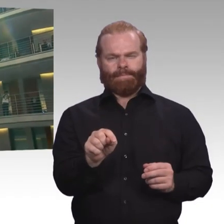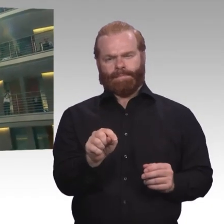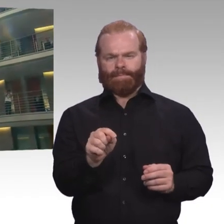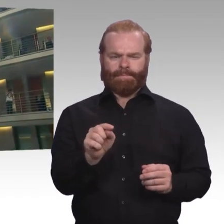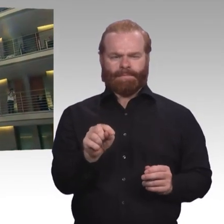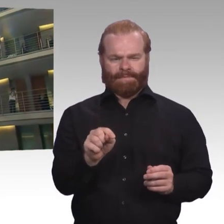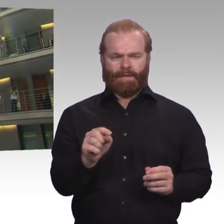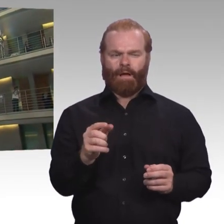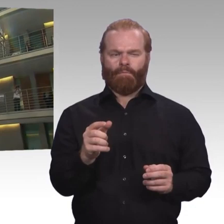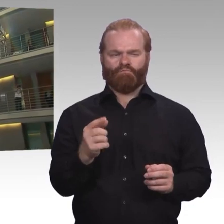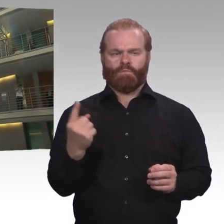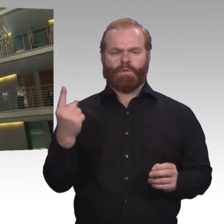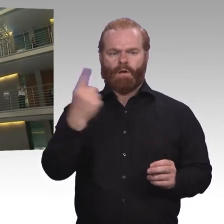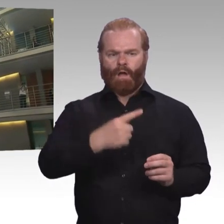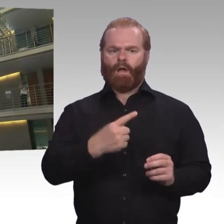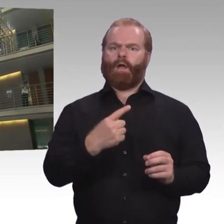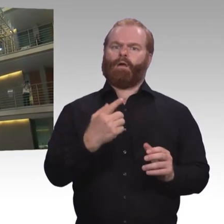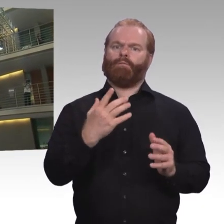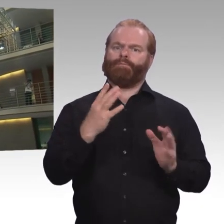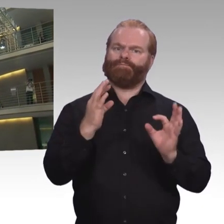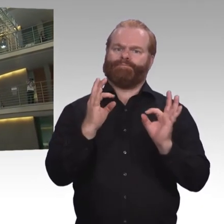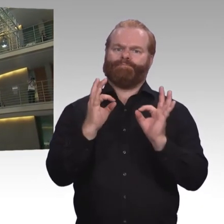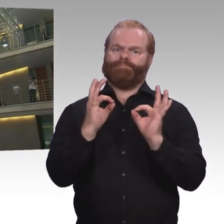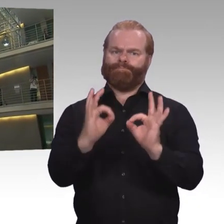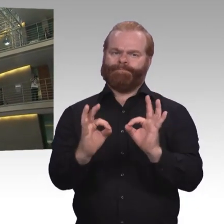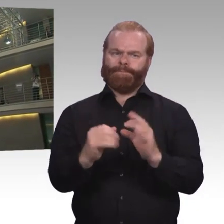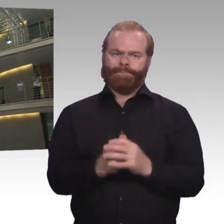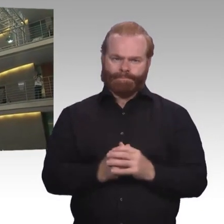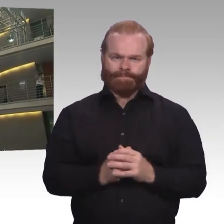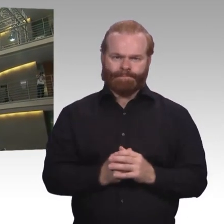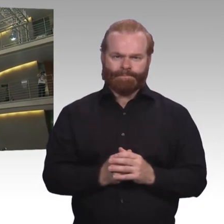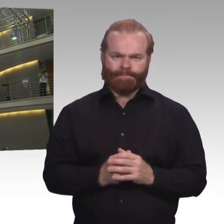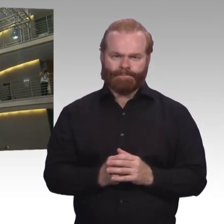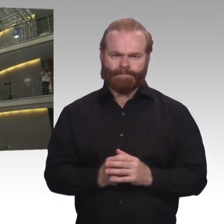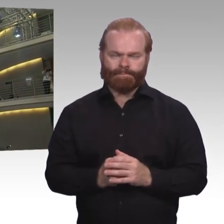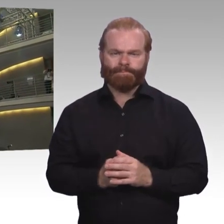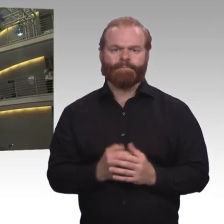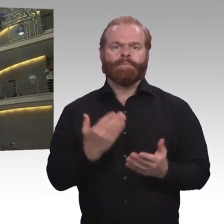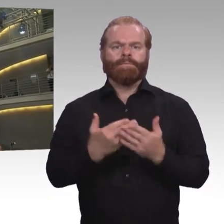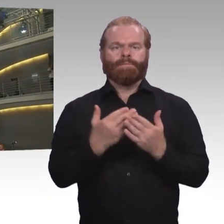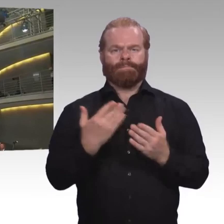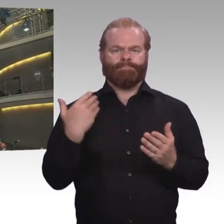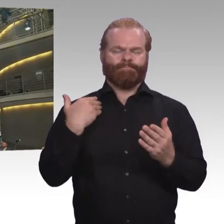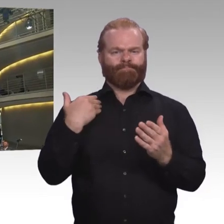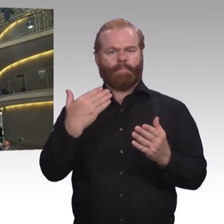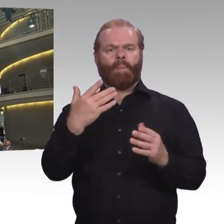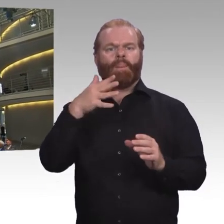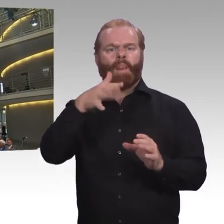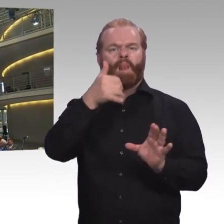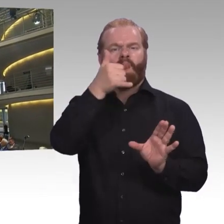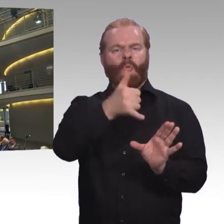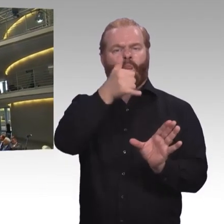erleben, wie endlich die Lücken bei Material und Ausrüstung geschlossen werden. Dass sie das bestmögliche Gerät,